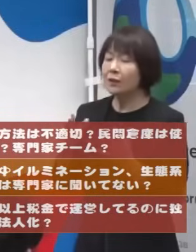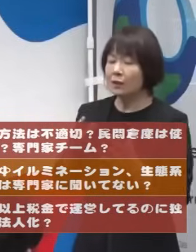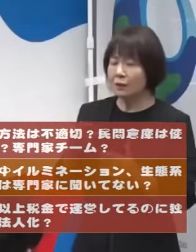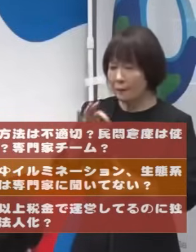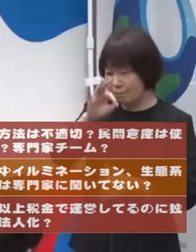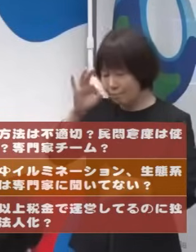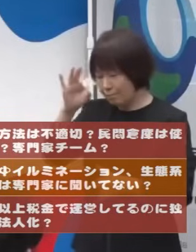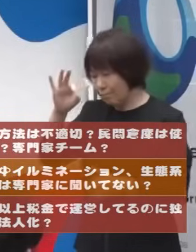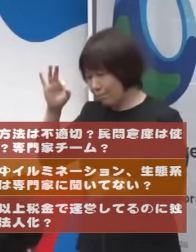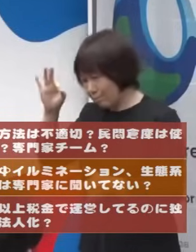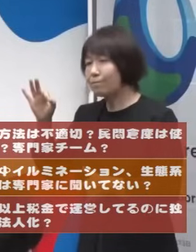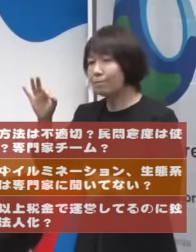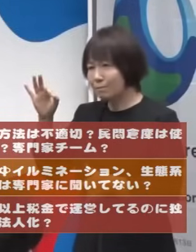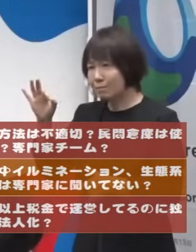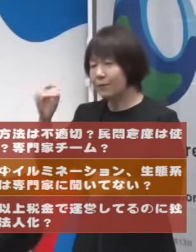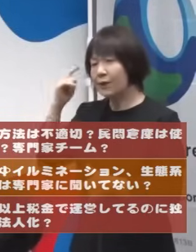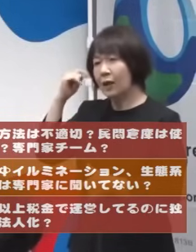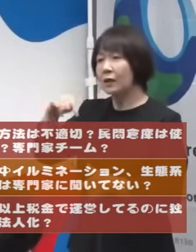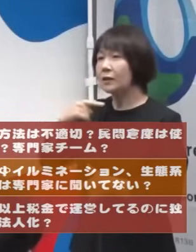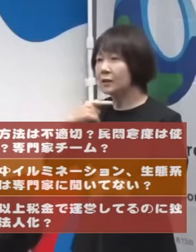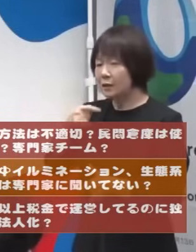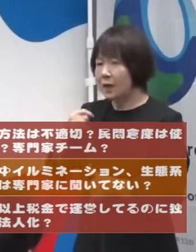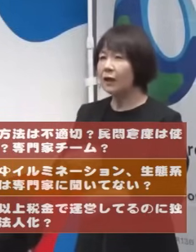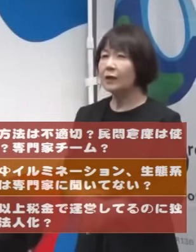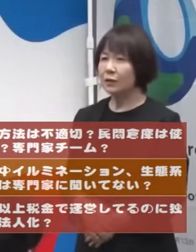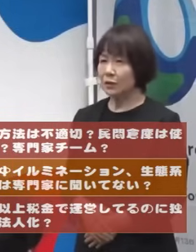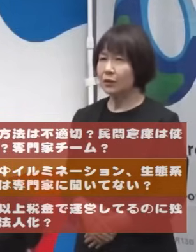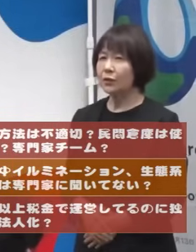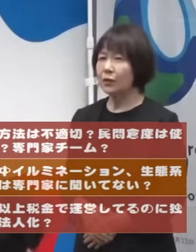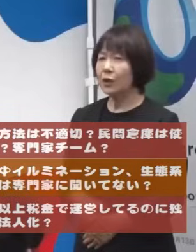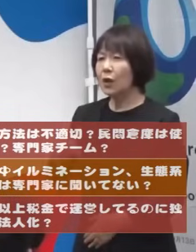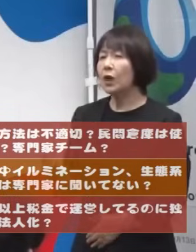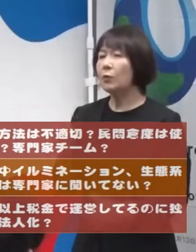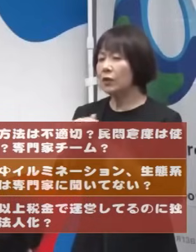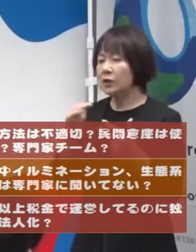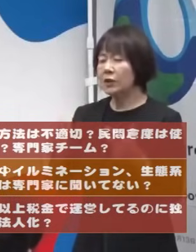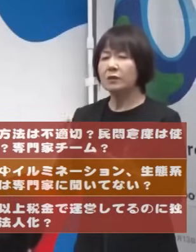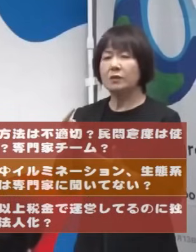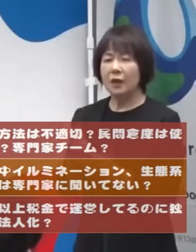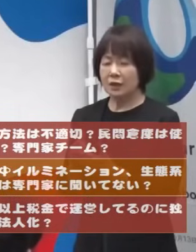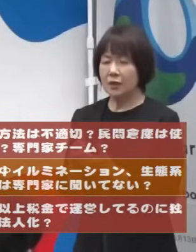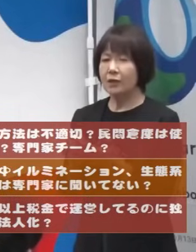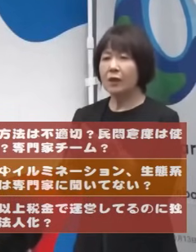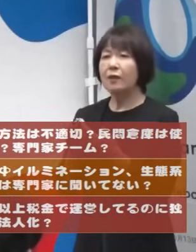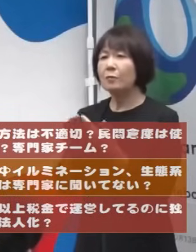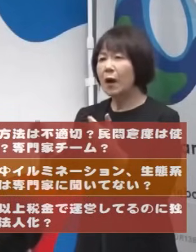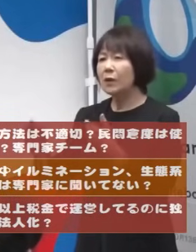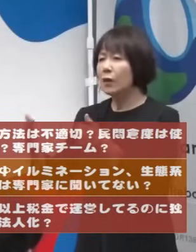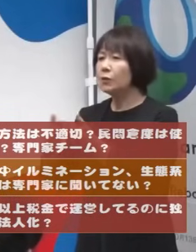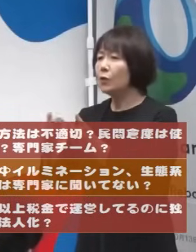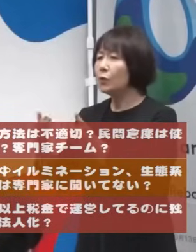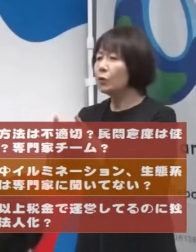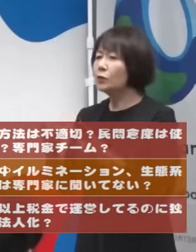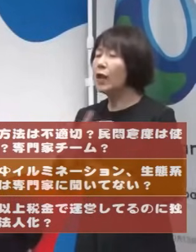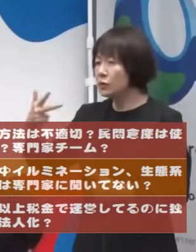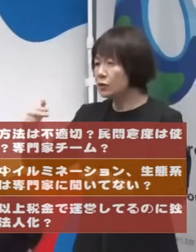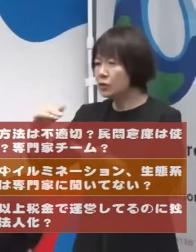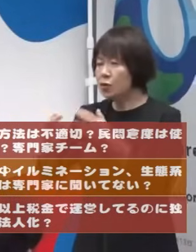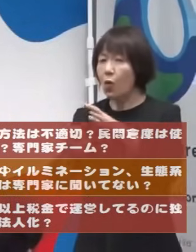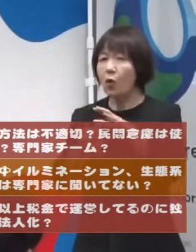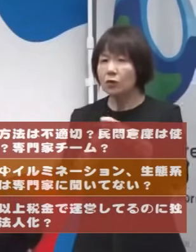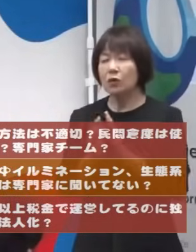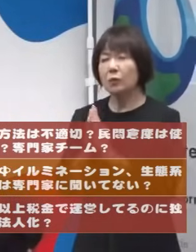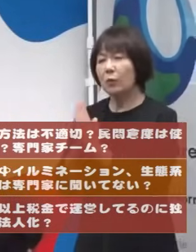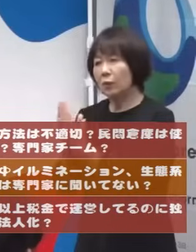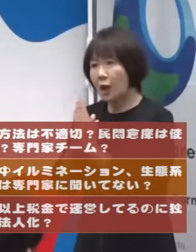僕は考えていきたいと思うんです。それは浮遊施設だけじゃなくて、場合によってはちょっと協力してくれる市町村があれば市町村にもち